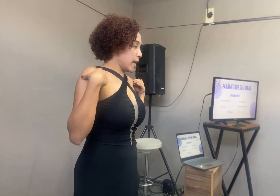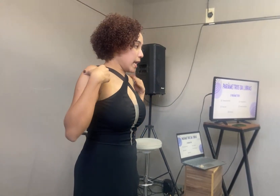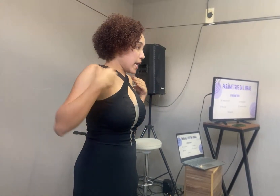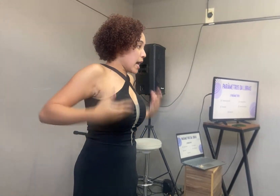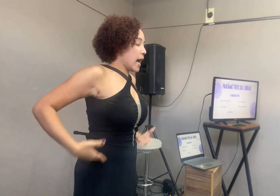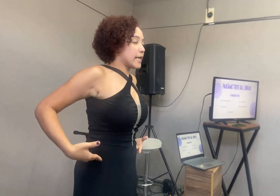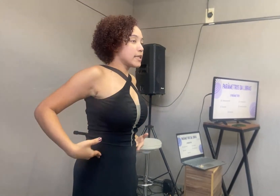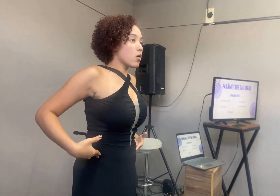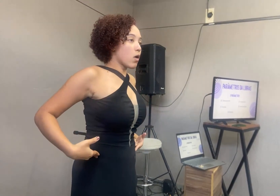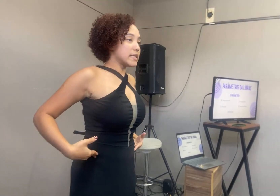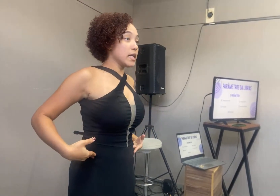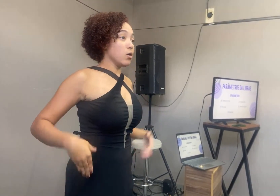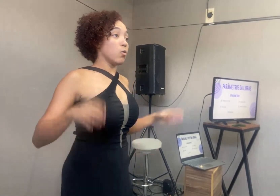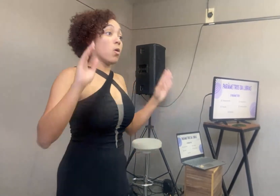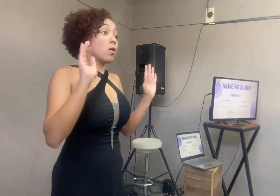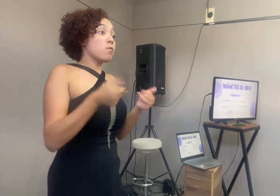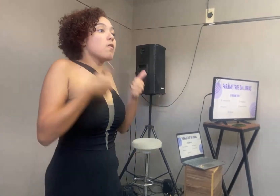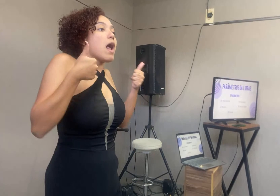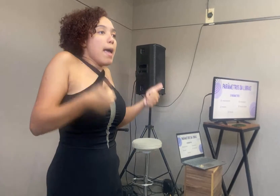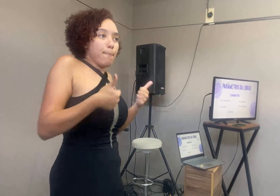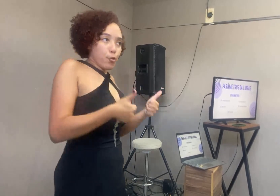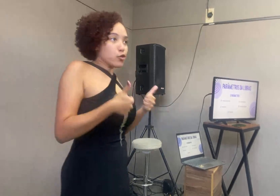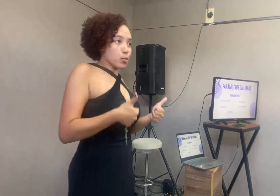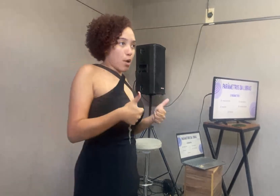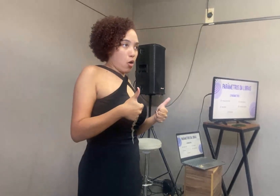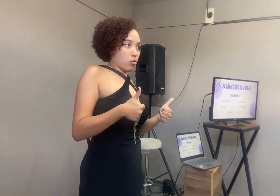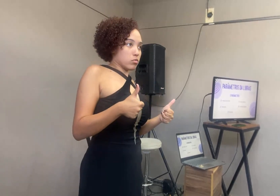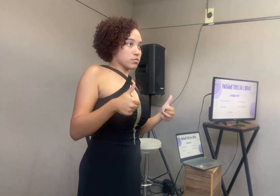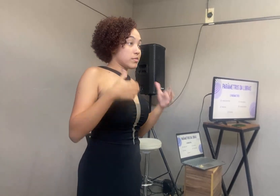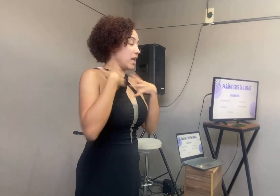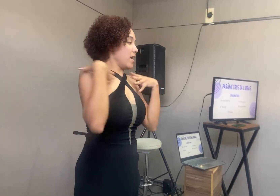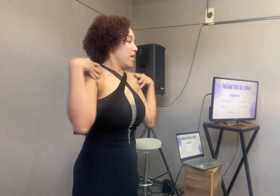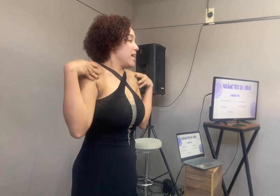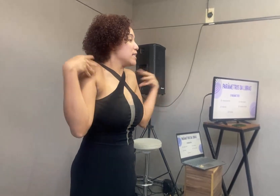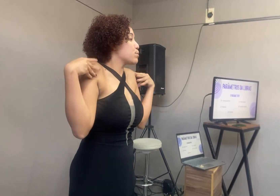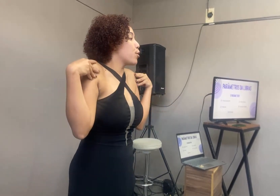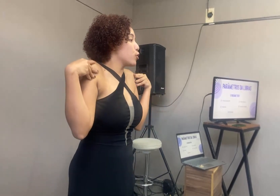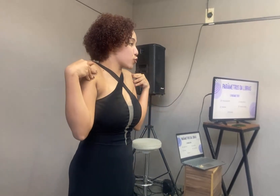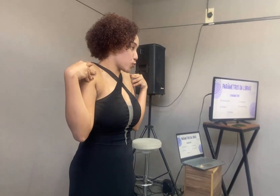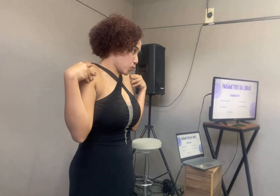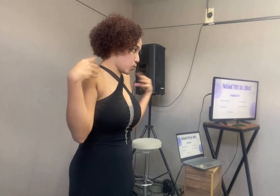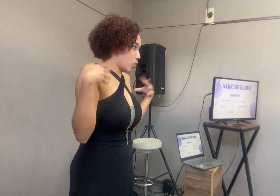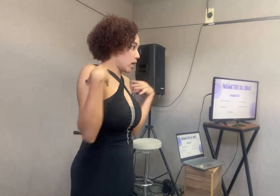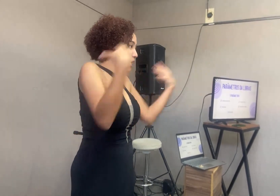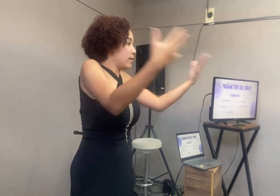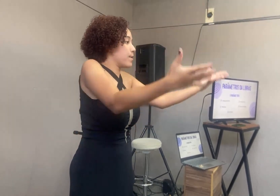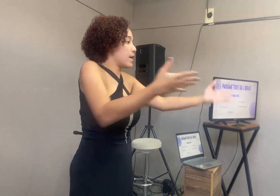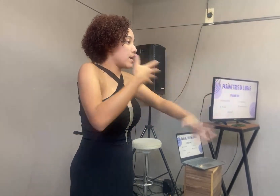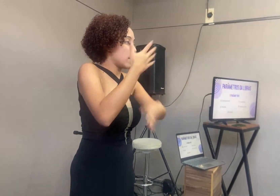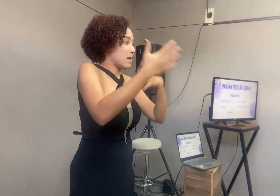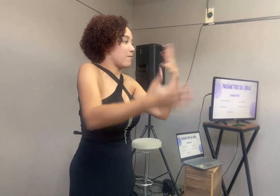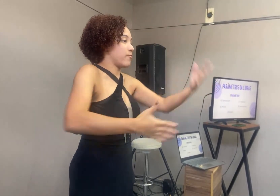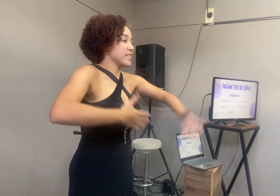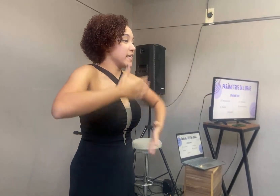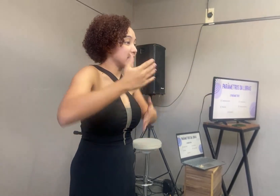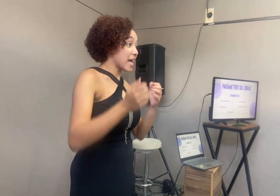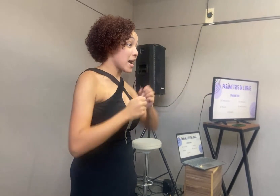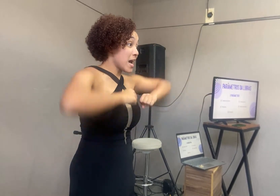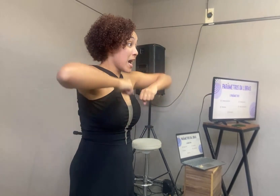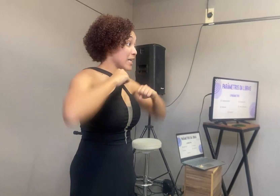né, até o quadril, é muito bom ter ele exposto ali para facilitar até